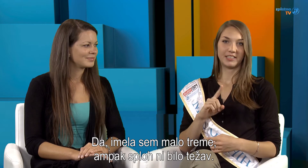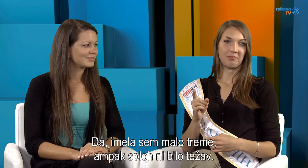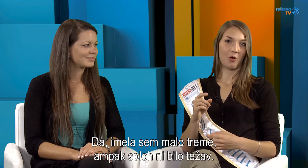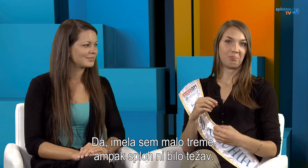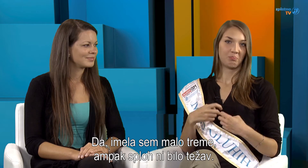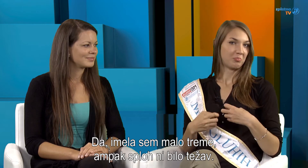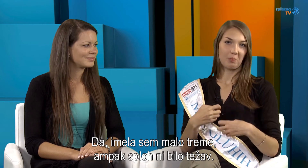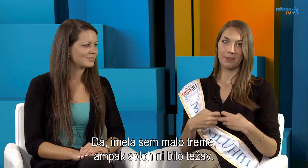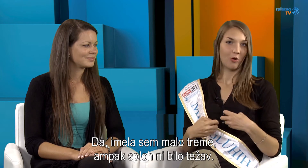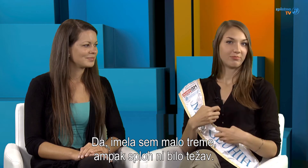bilo problemov.